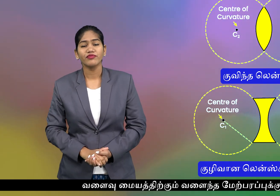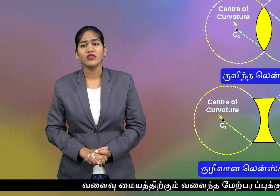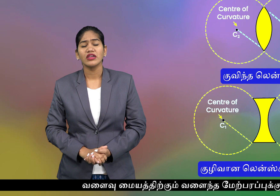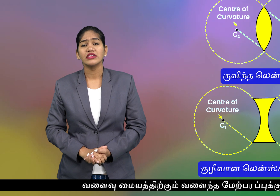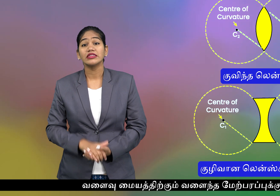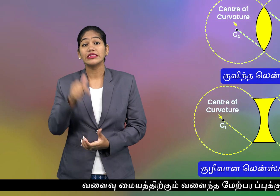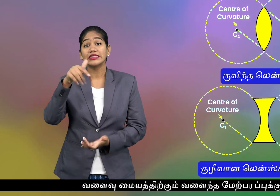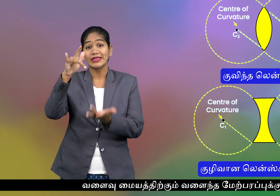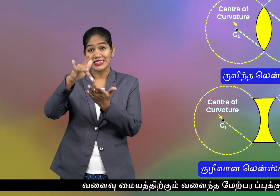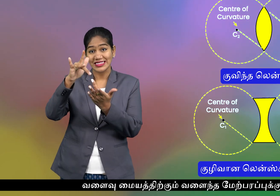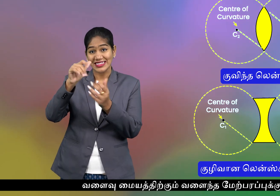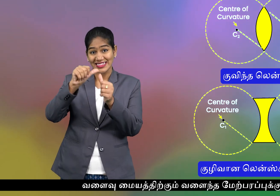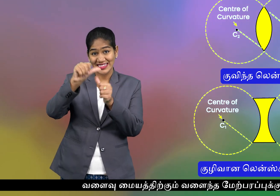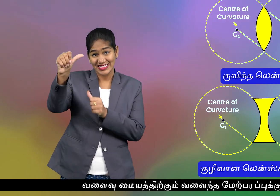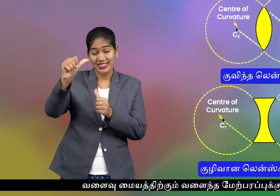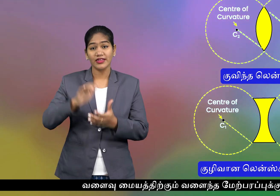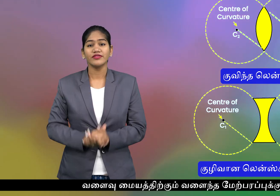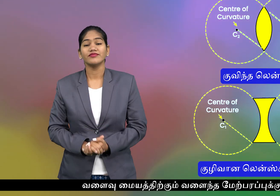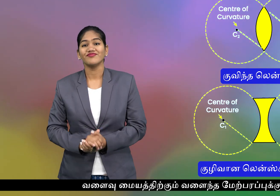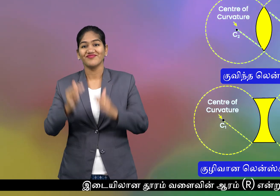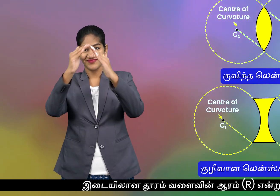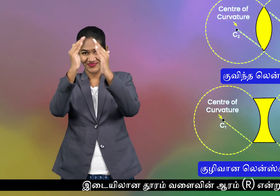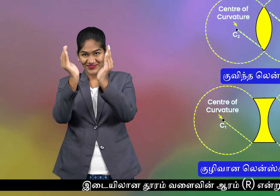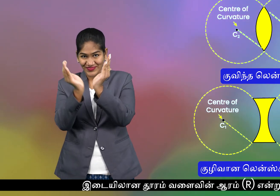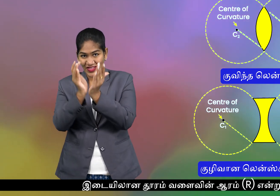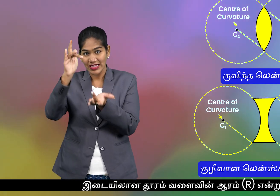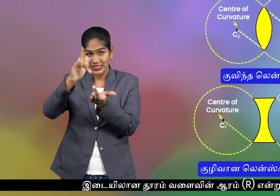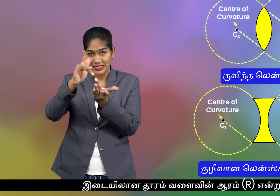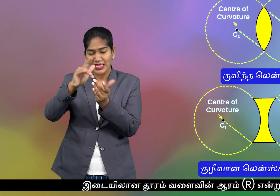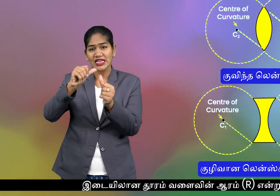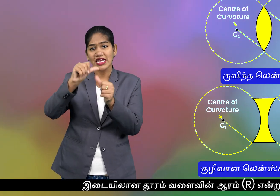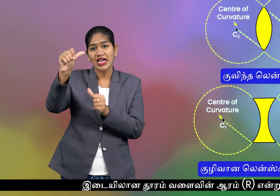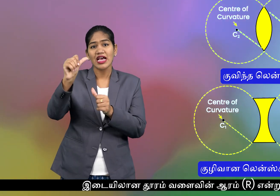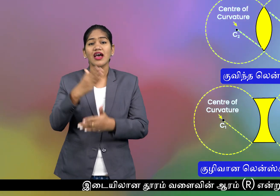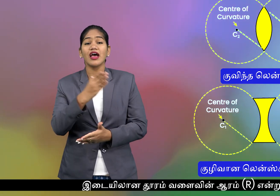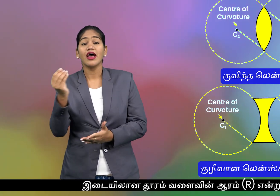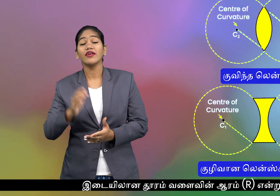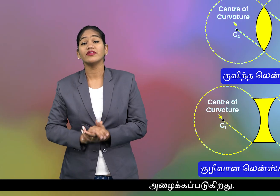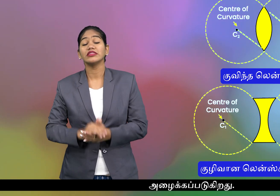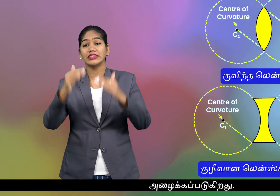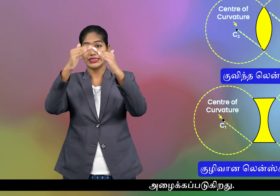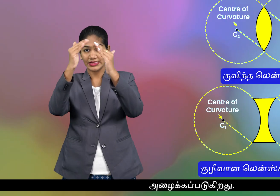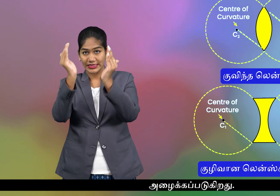வளைவு மையத்திற்கும் வளைந்த மேற்பரப்புக்கும் இடையிலான தூரம் வளைவின் ஆரம் என்று அழைக்கப்படுகிறது.